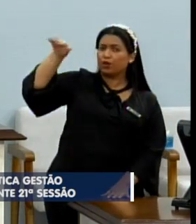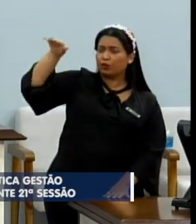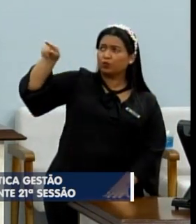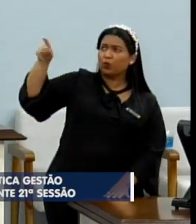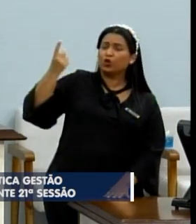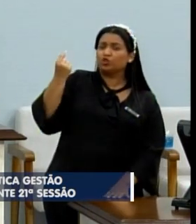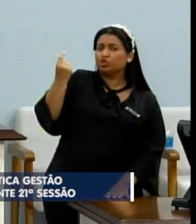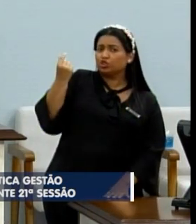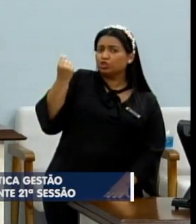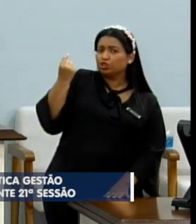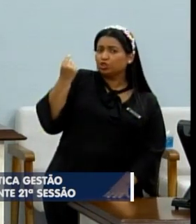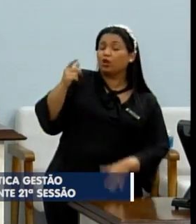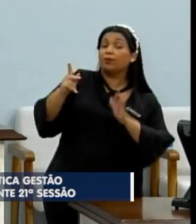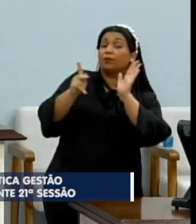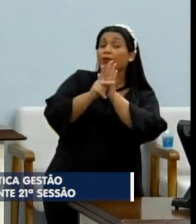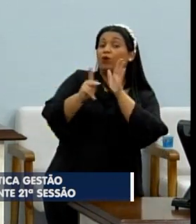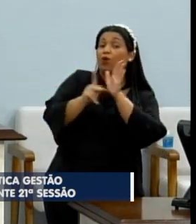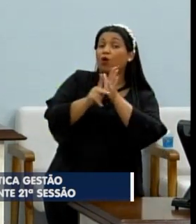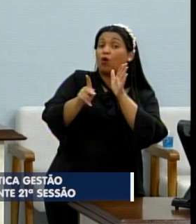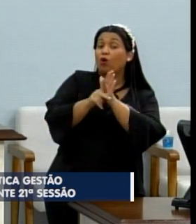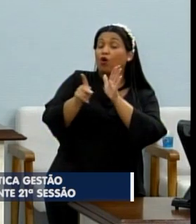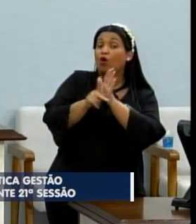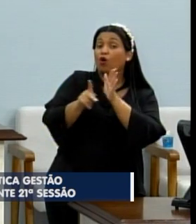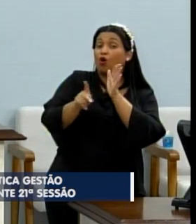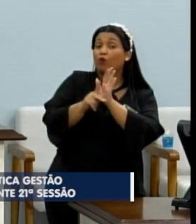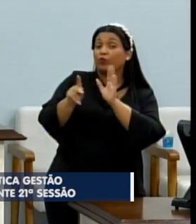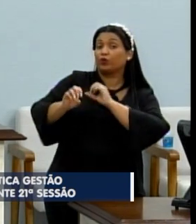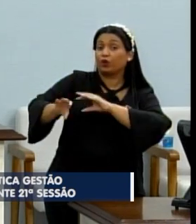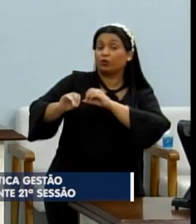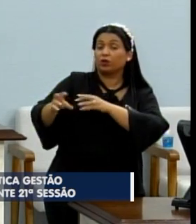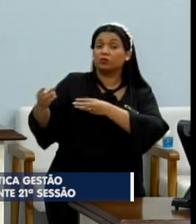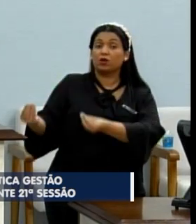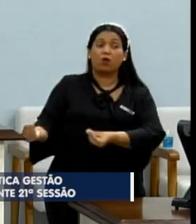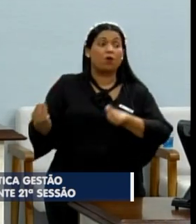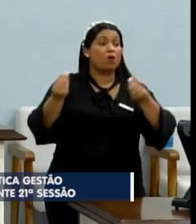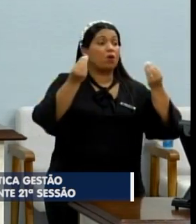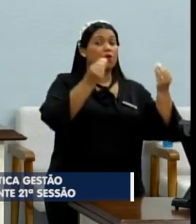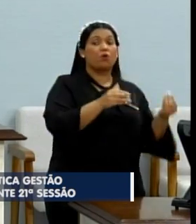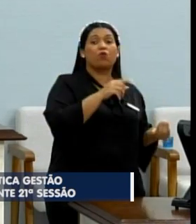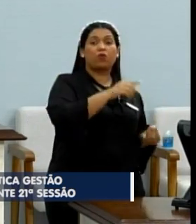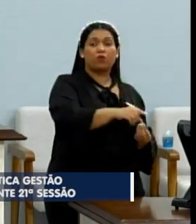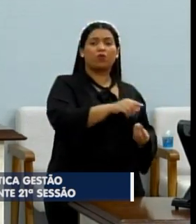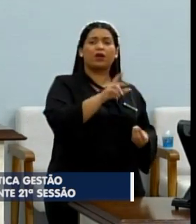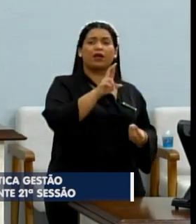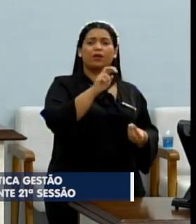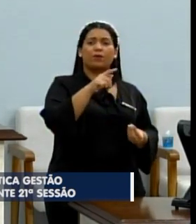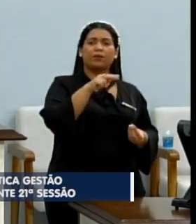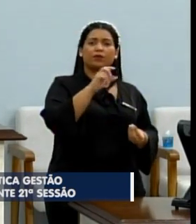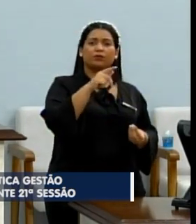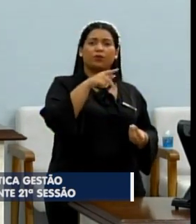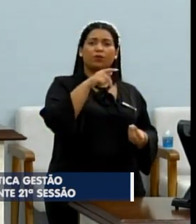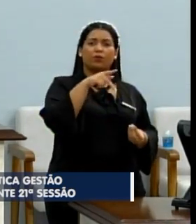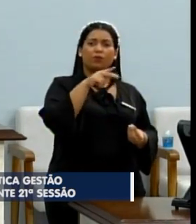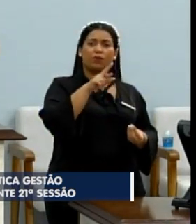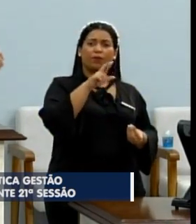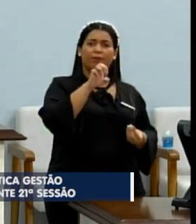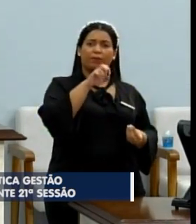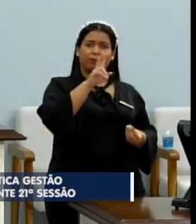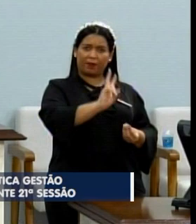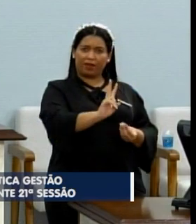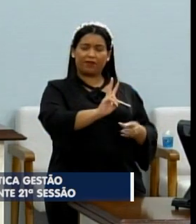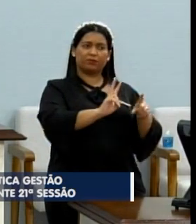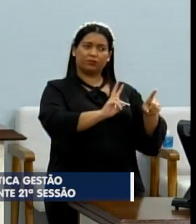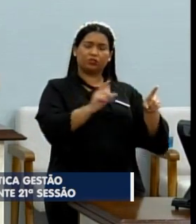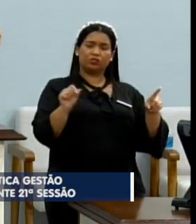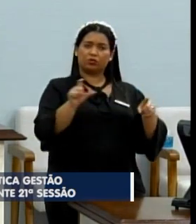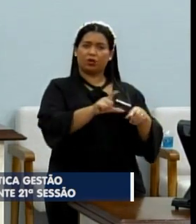tirando recurso do orçamento para fazer aporte financeiro na Rio Preto prévio os aportes tem que ser feito tem